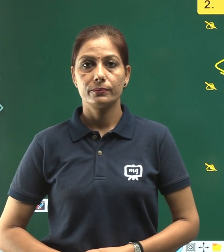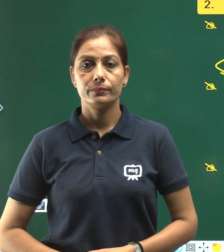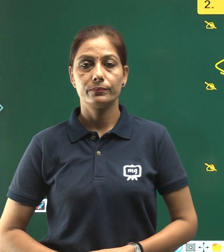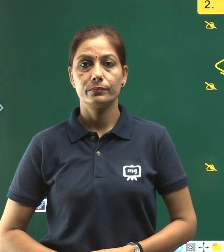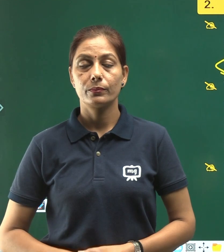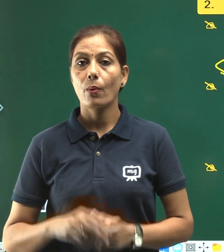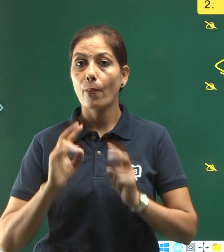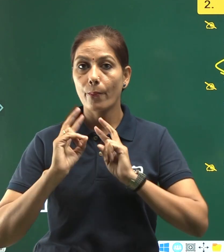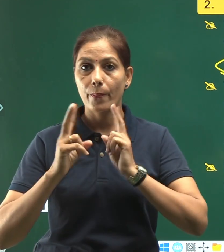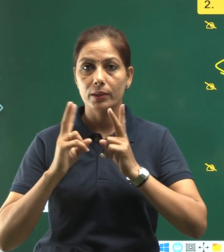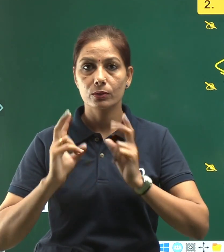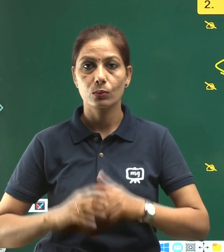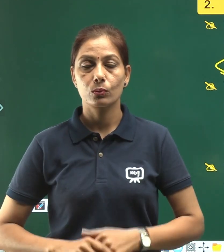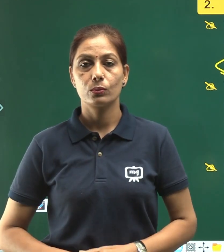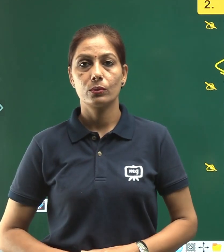बात को